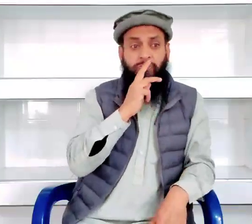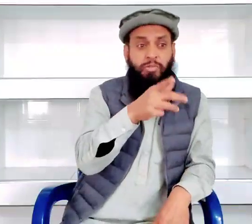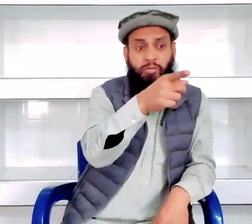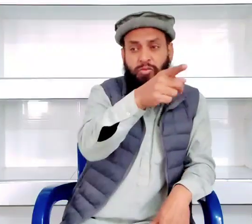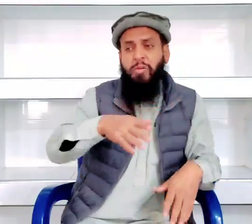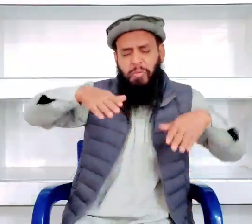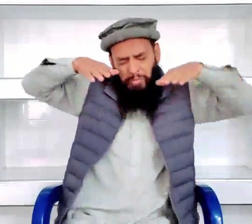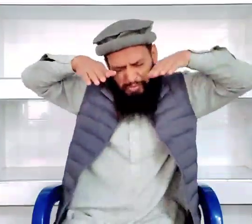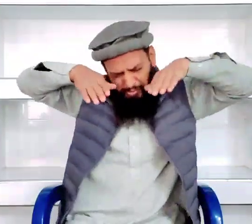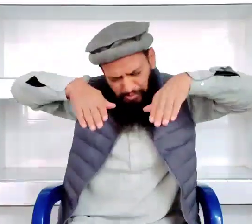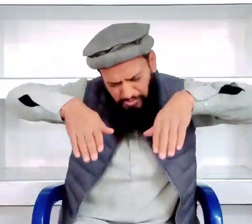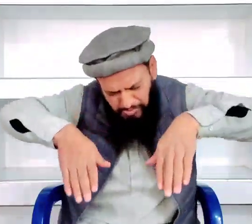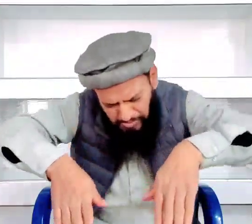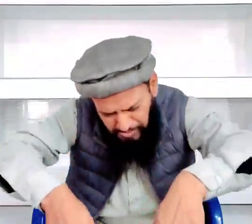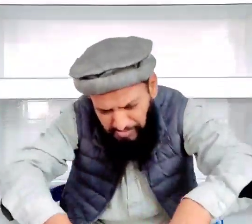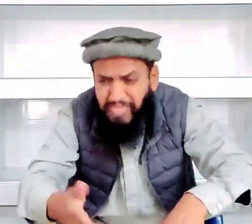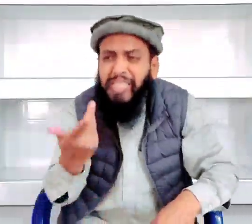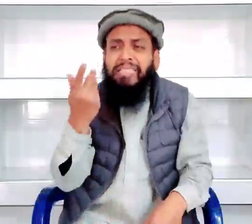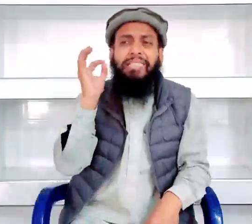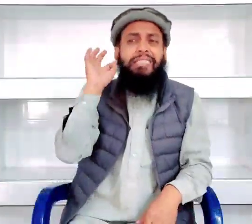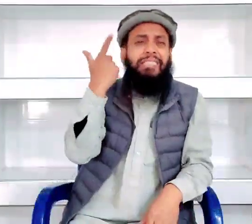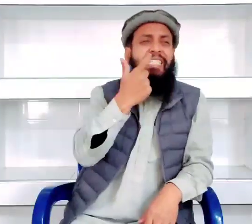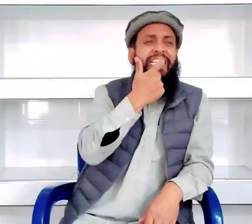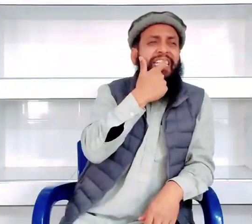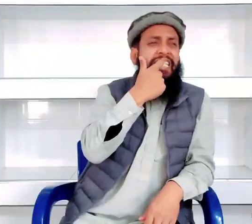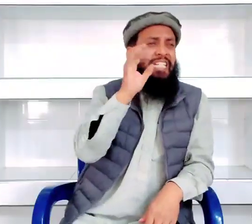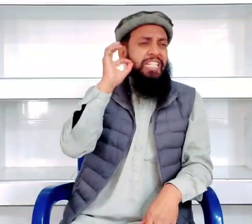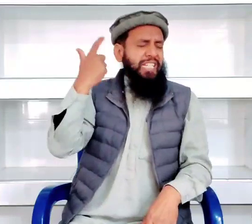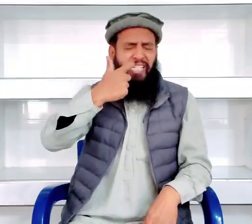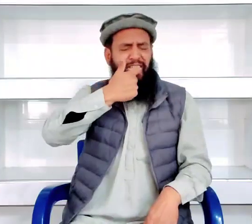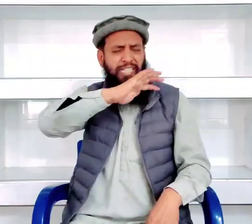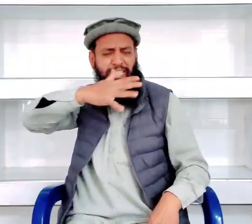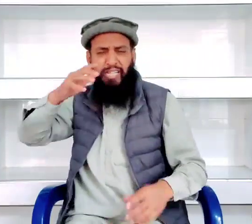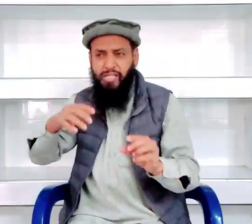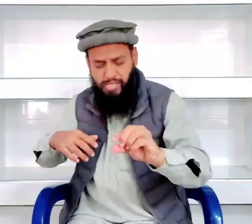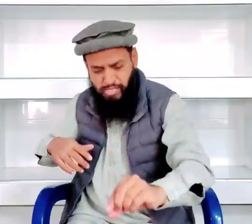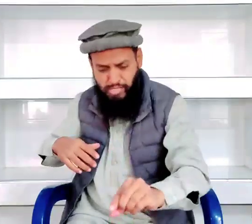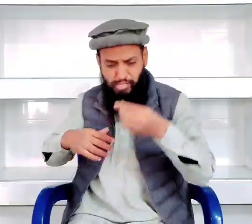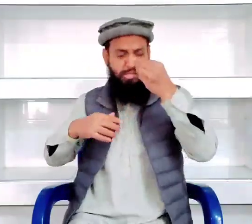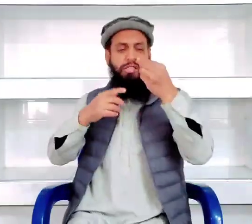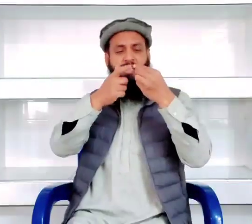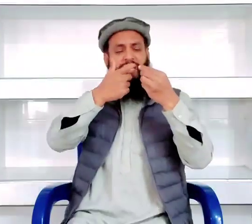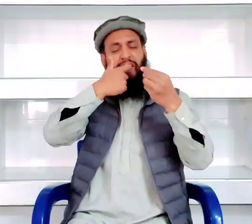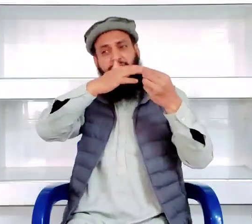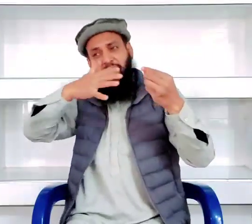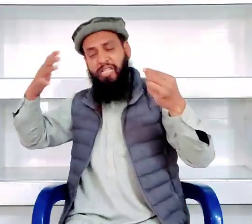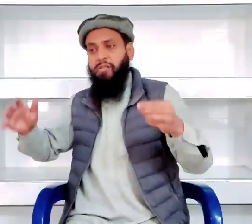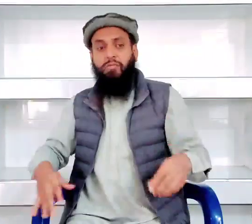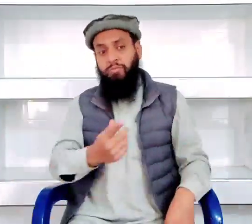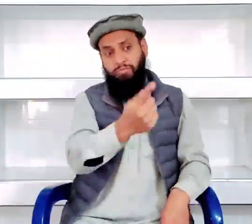او چنگی شاہ نکل آئے او جناب میں جو روپا لگان دے ایک سوبی لگان دے اتنے پیسے لواں گا جو بھی